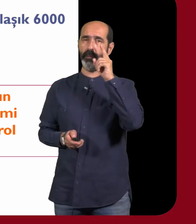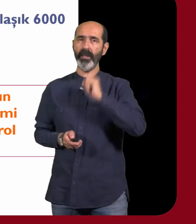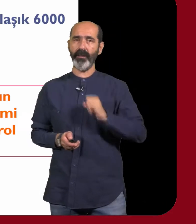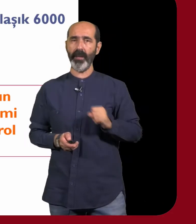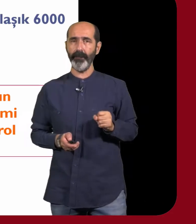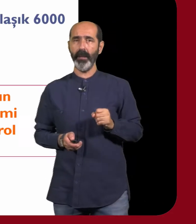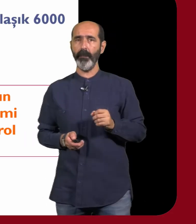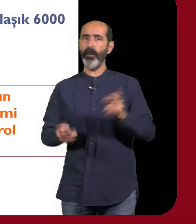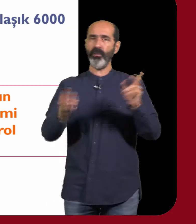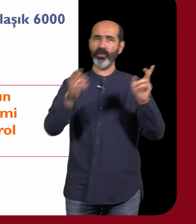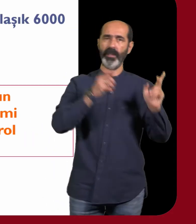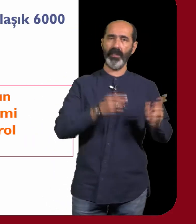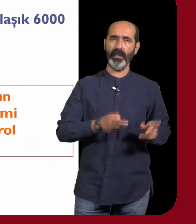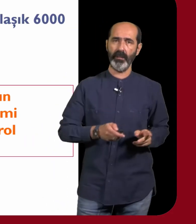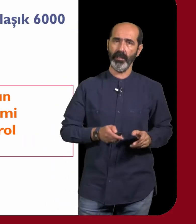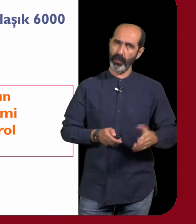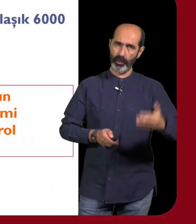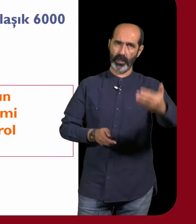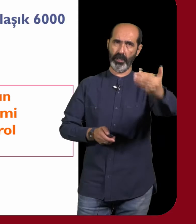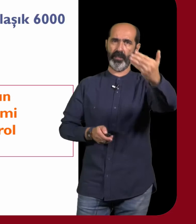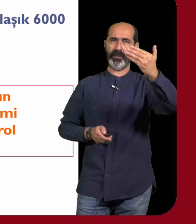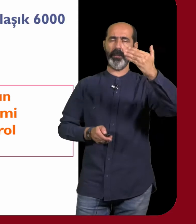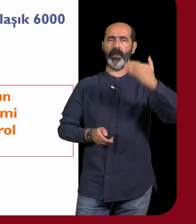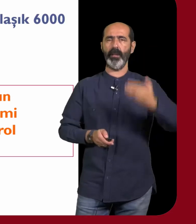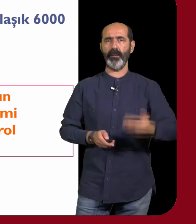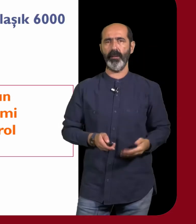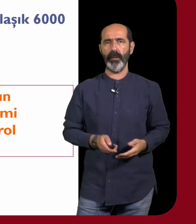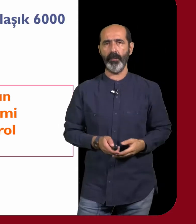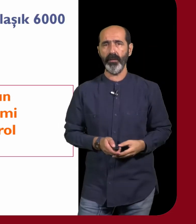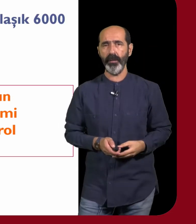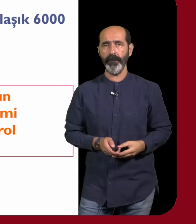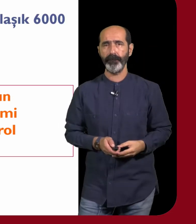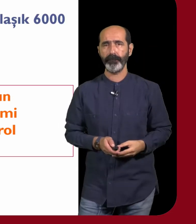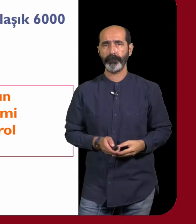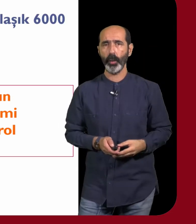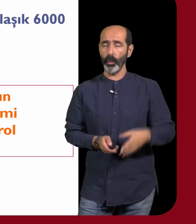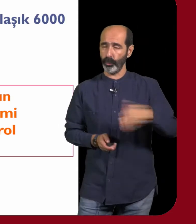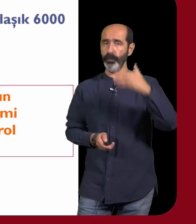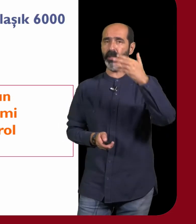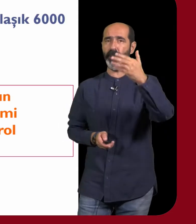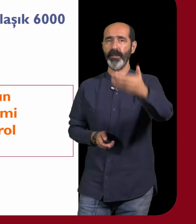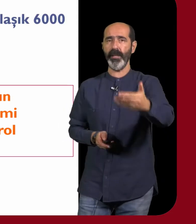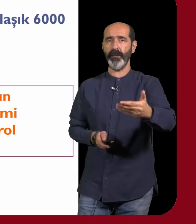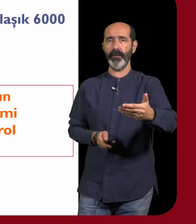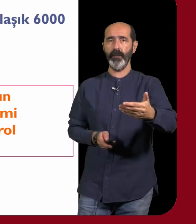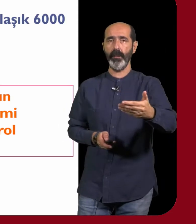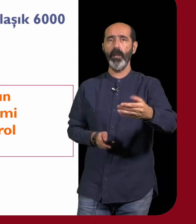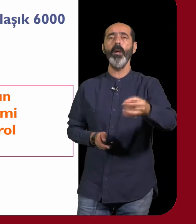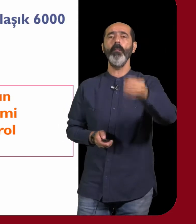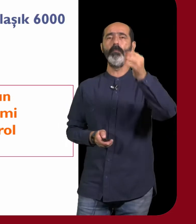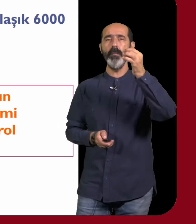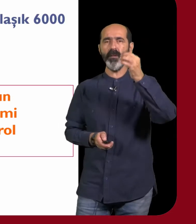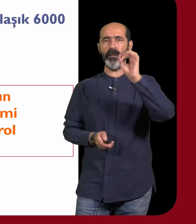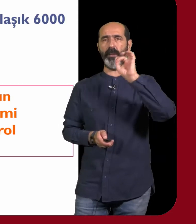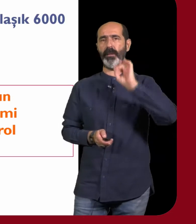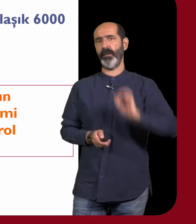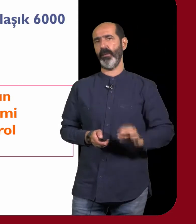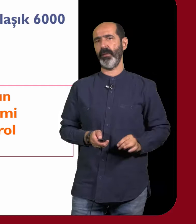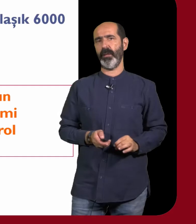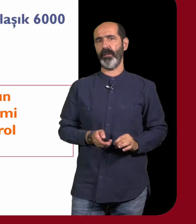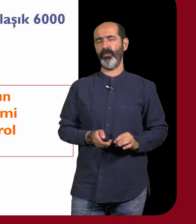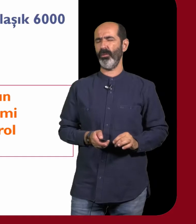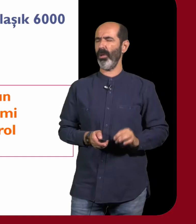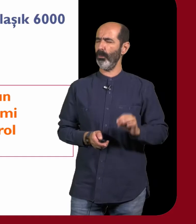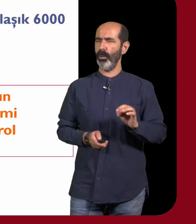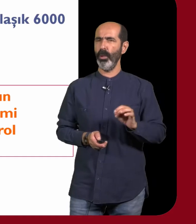göre takvimi ise bir başka medeniyet yine dünyanın en eski medeniyetlerinden birisi özgün bir medeniyet Mısır